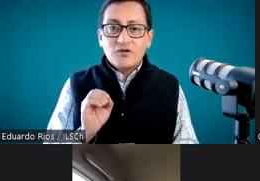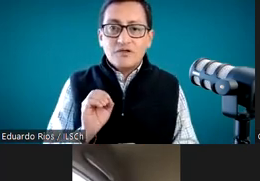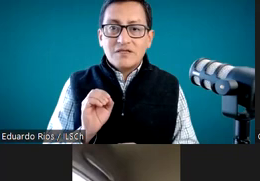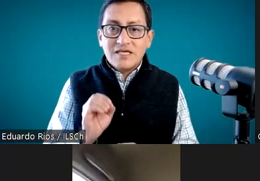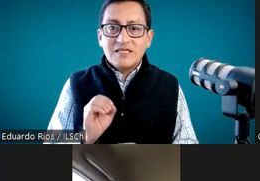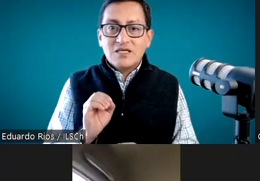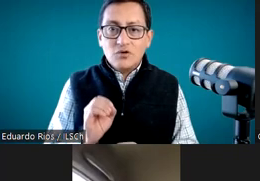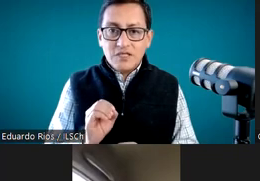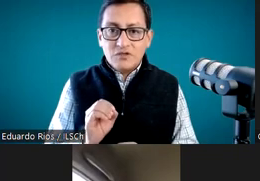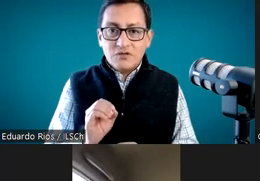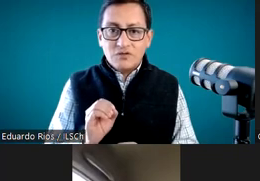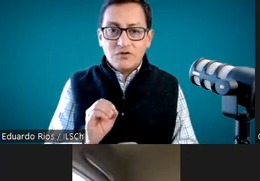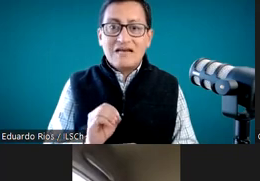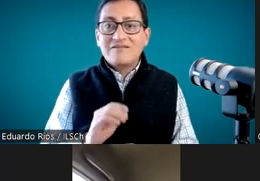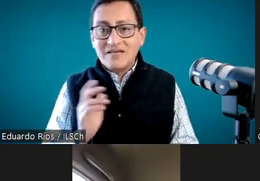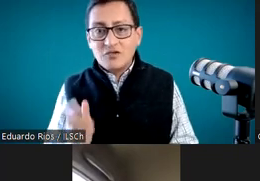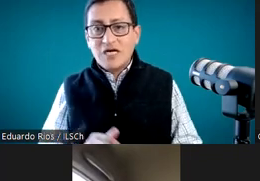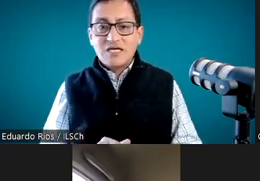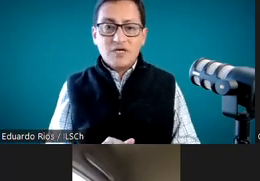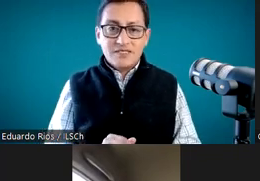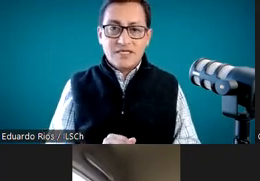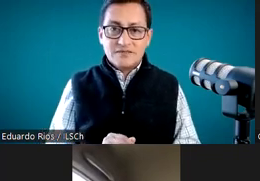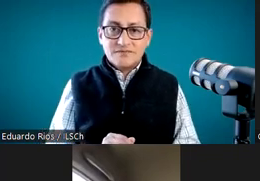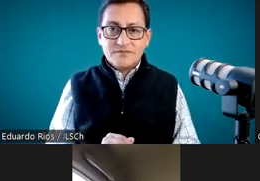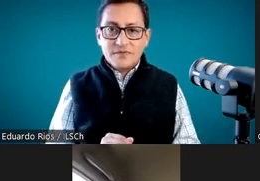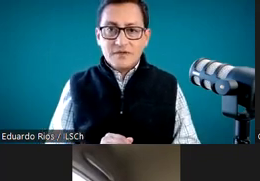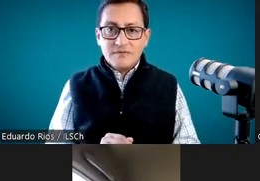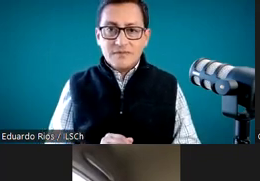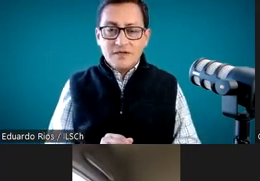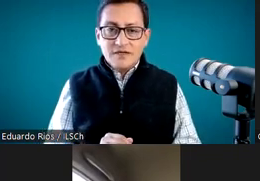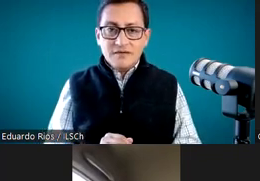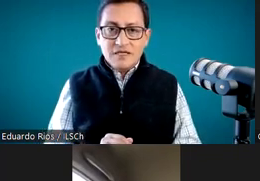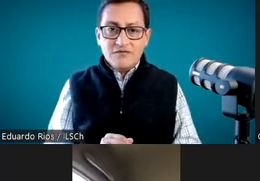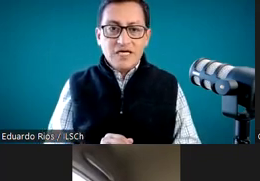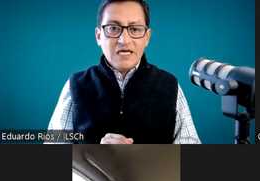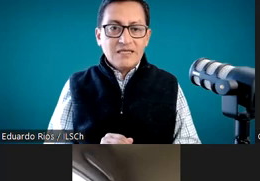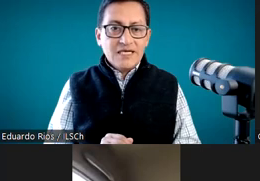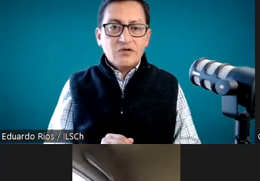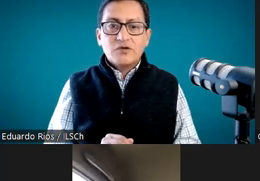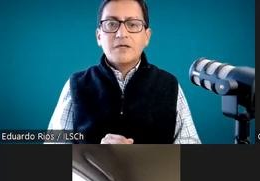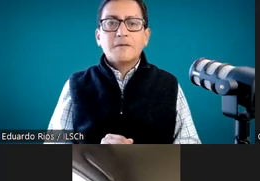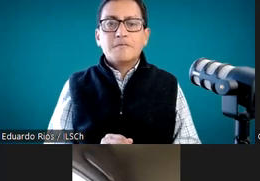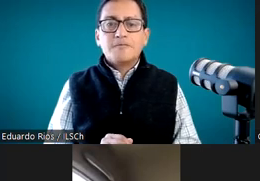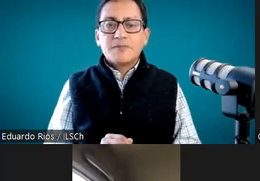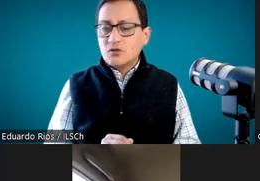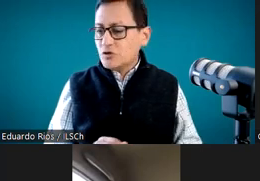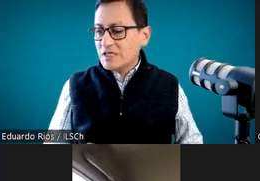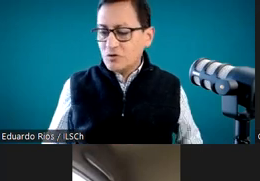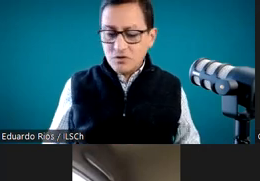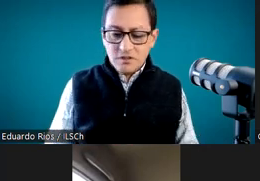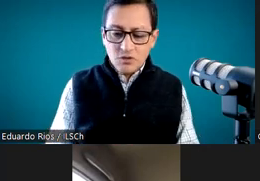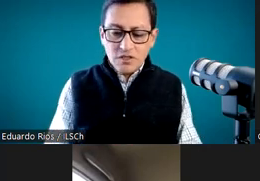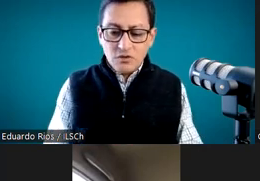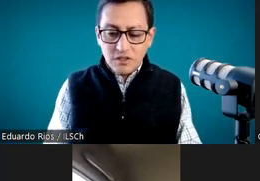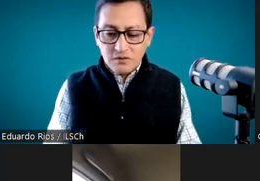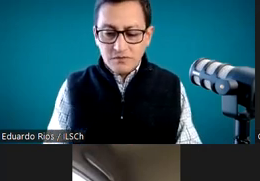abecedario dactilológico o el alfabeto de la lengua de señas. Les voy a adelantar algo. Nosotros tenemos